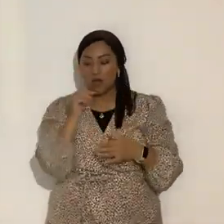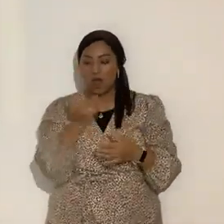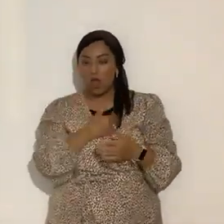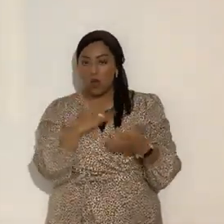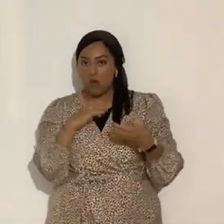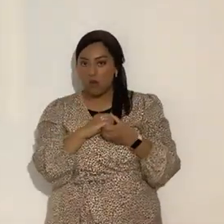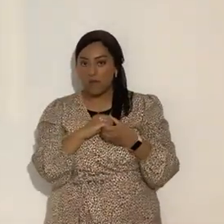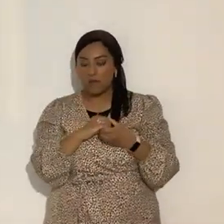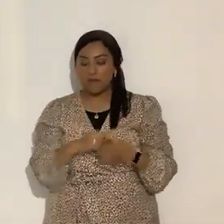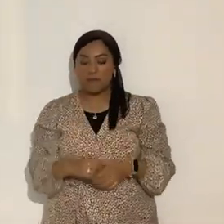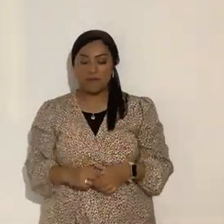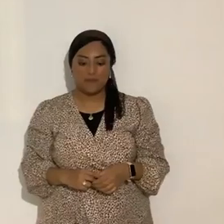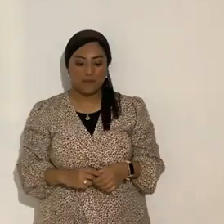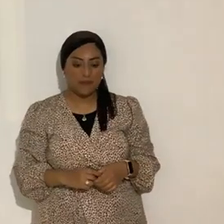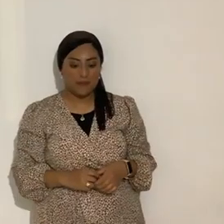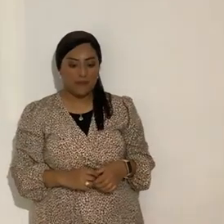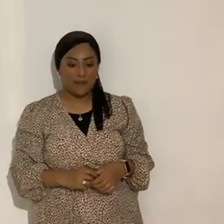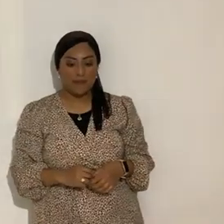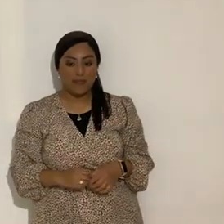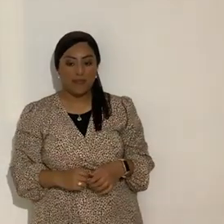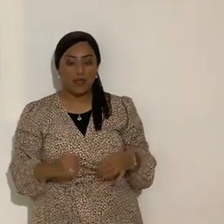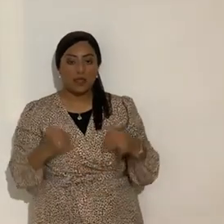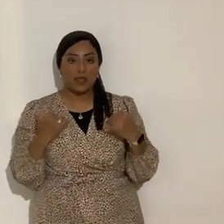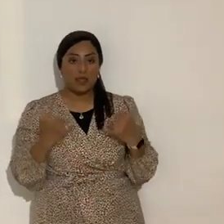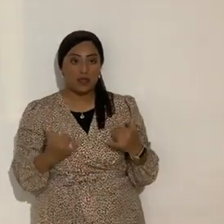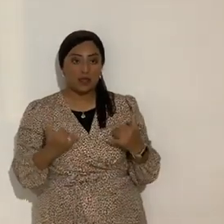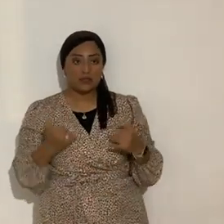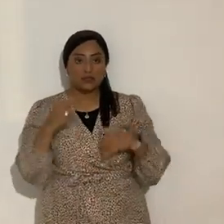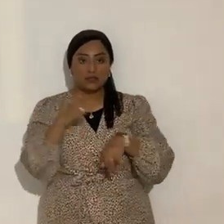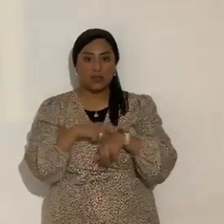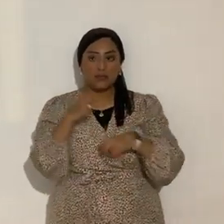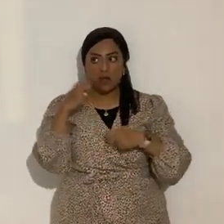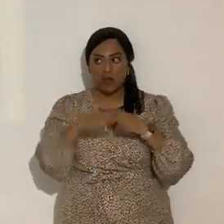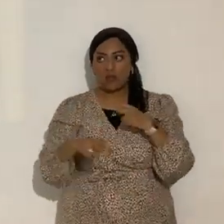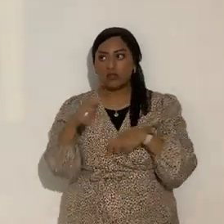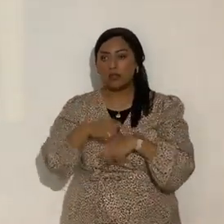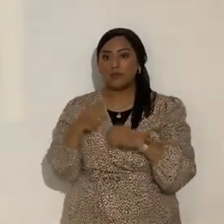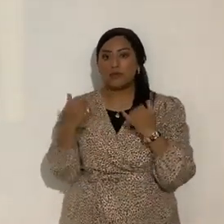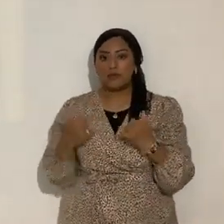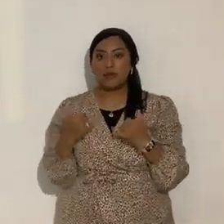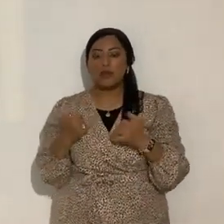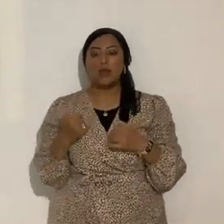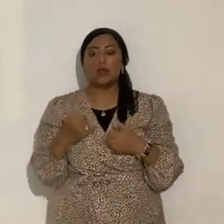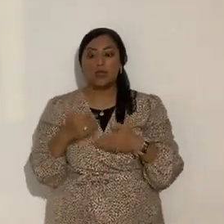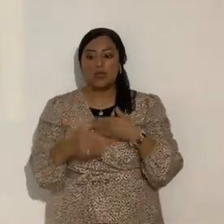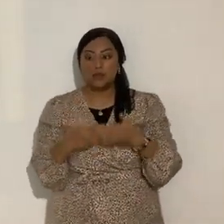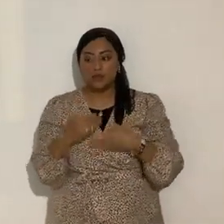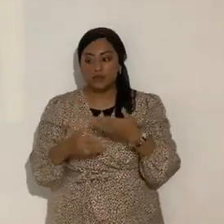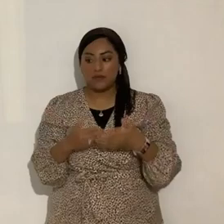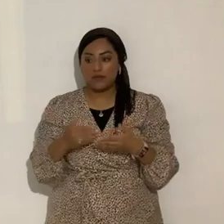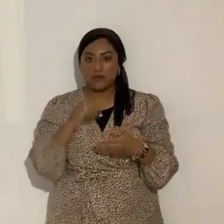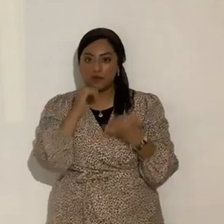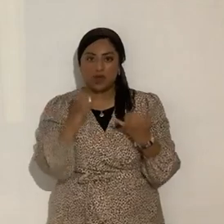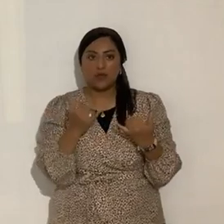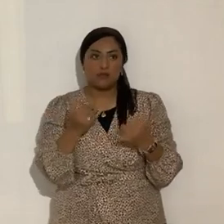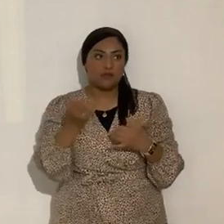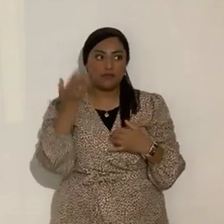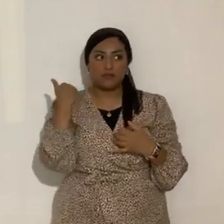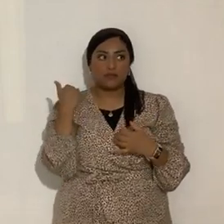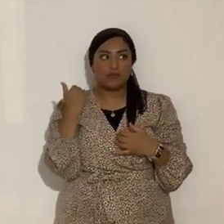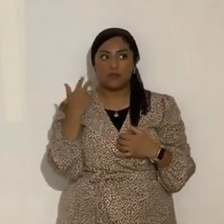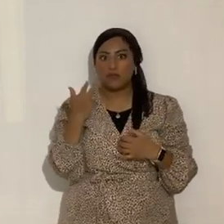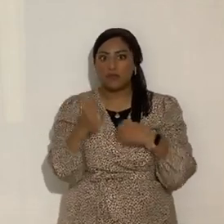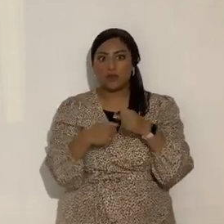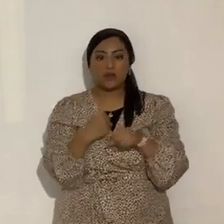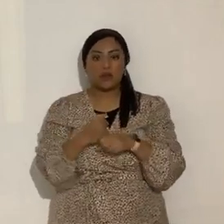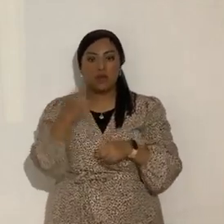voluntad. Entonces, en estos tiempos tan difíciles que ya estamos, no de ahorita, desde hace